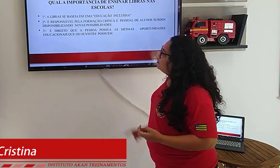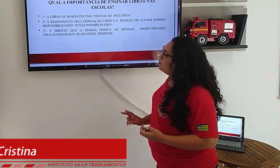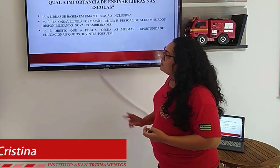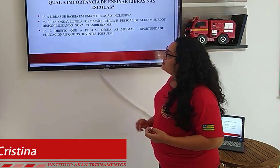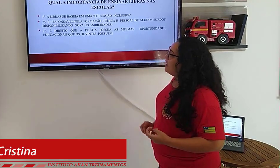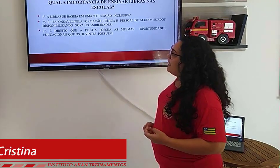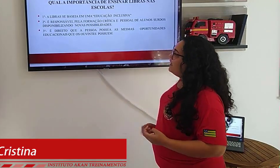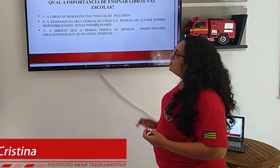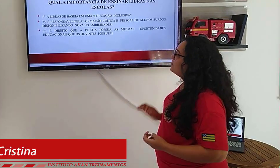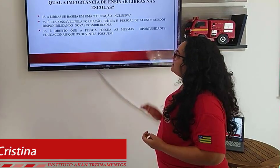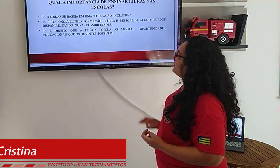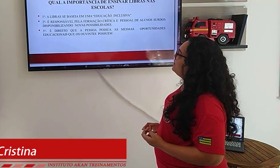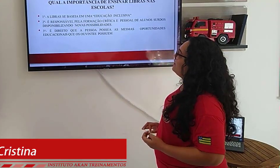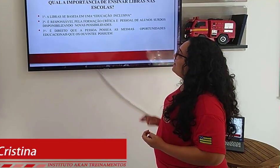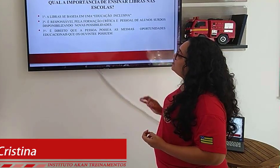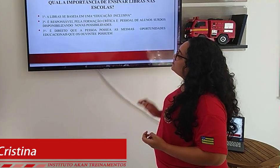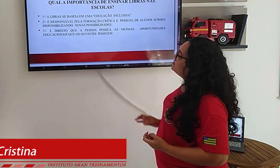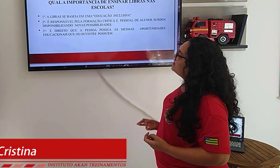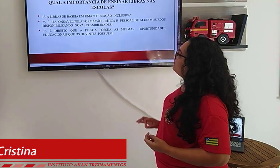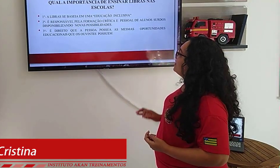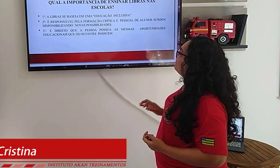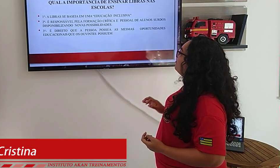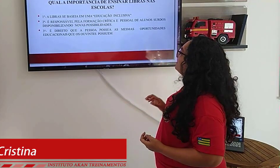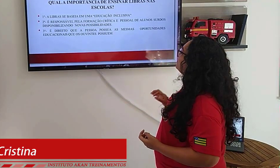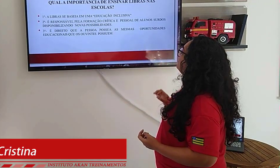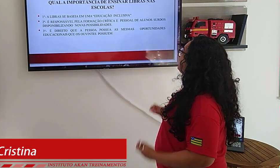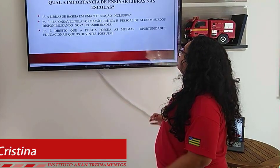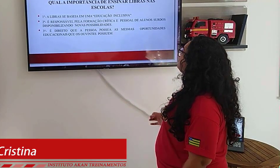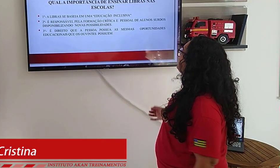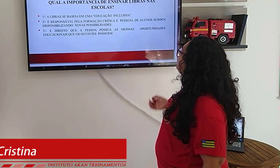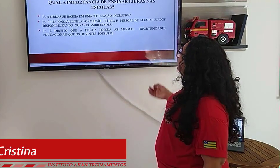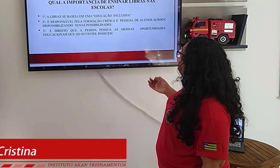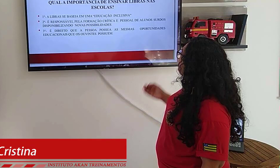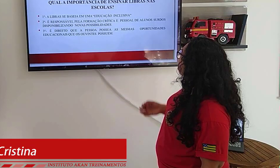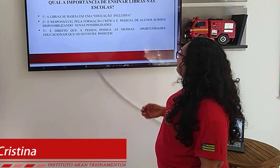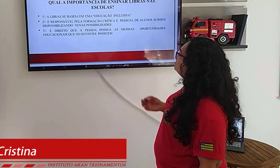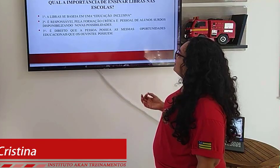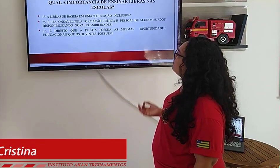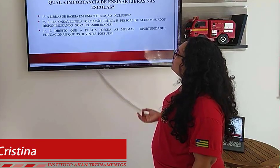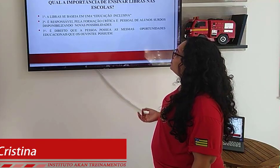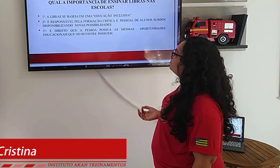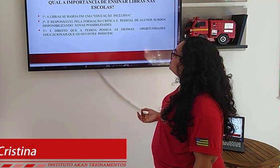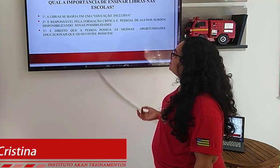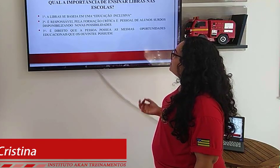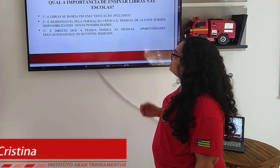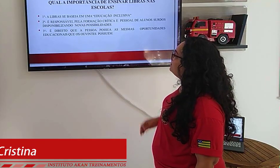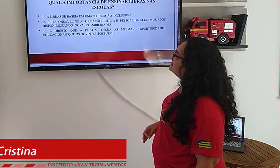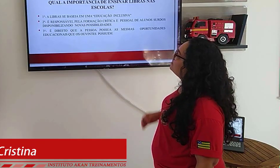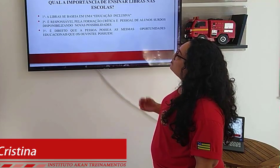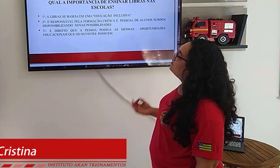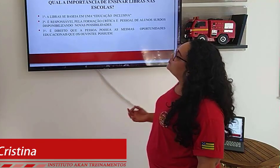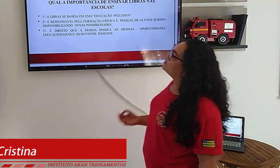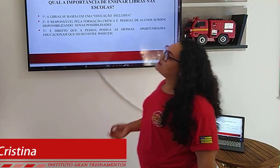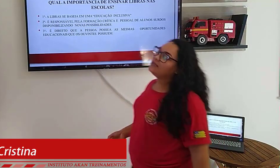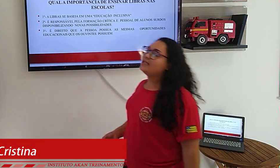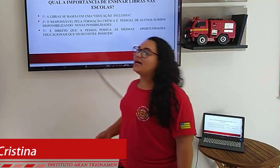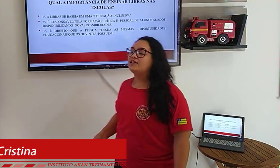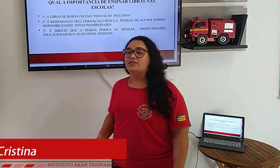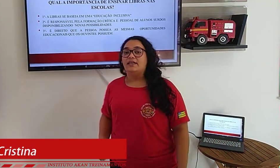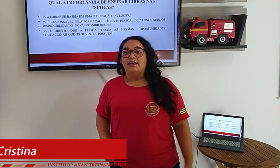2. É responsável pela formação crítica e pessoal de alunos surdos, disponibilizando novas possibilidades. Quando a